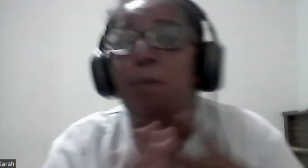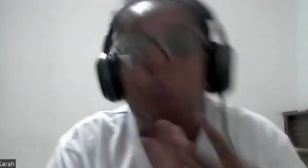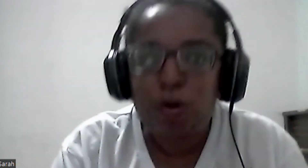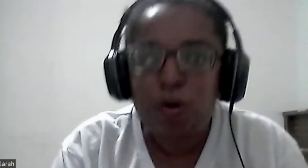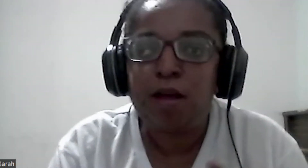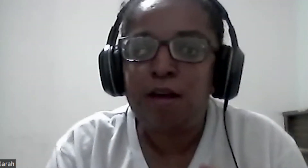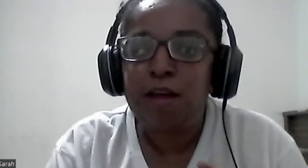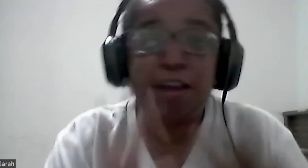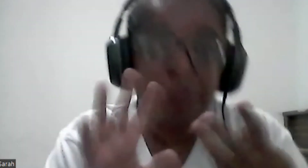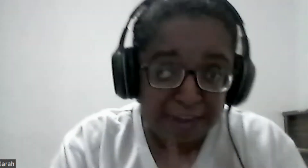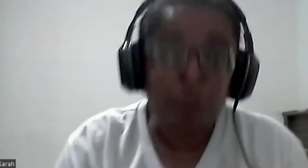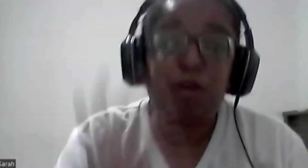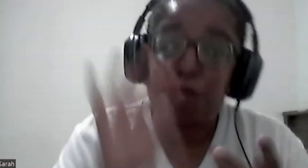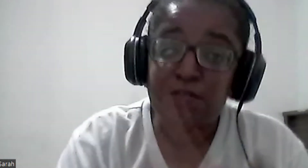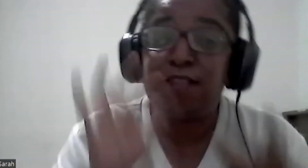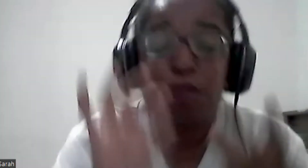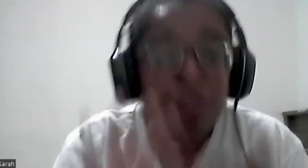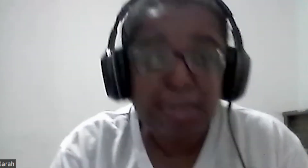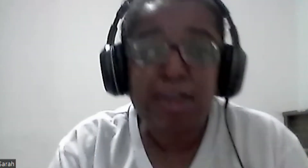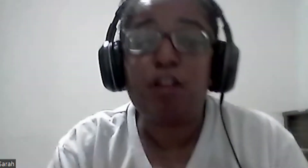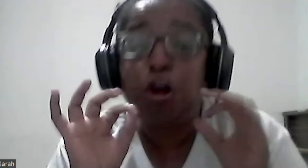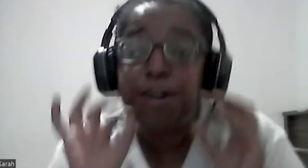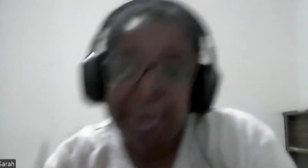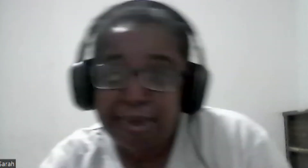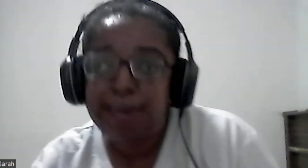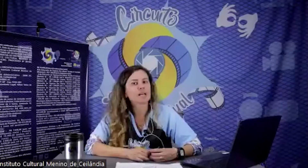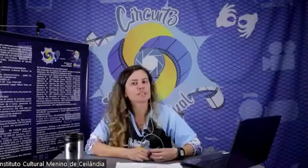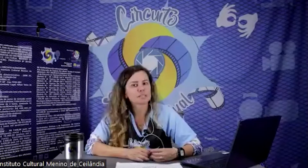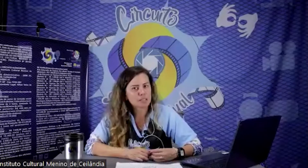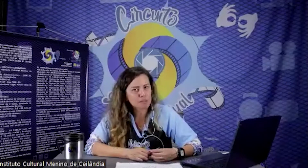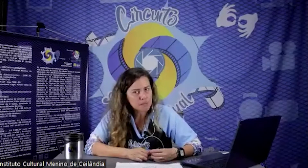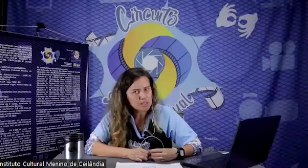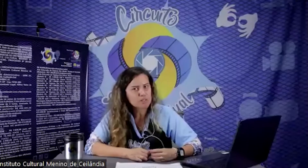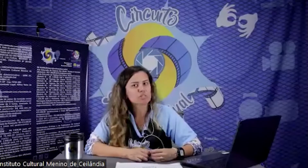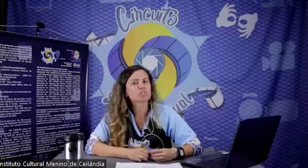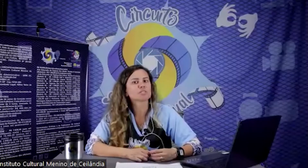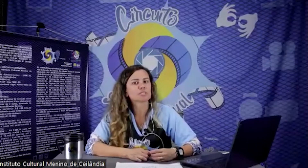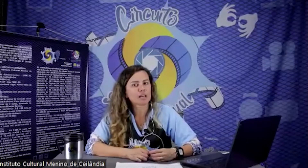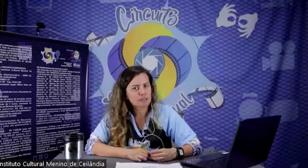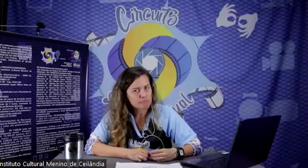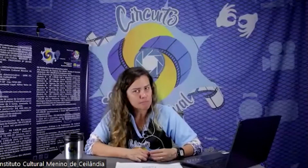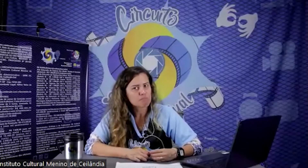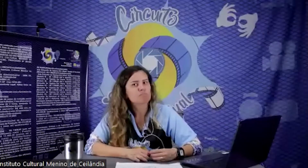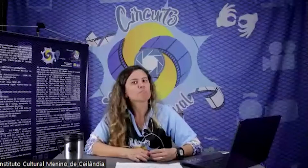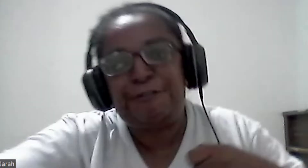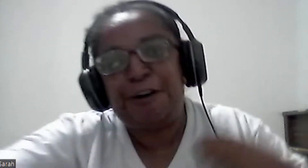bullying. Quem vai responder o processo é vocês. Se oriente. A gente... Exatamente. Menina, eu chegava assim como